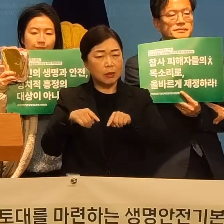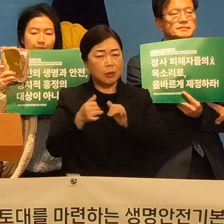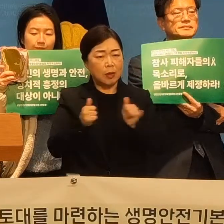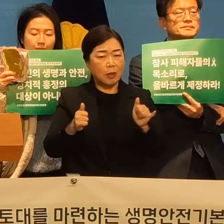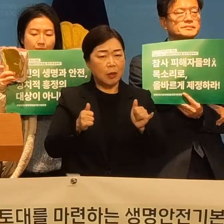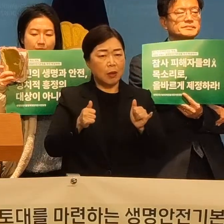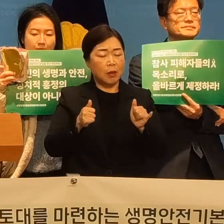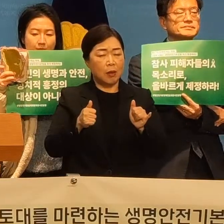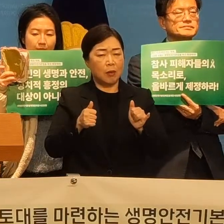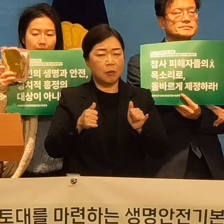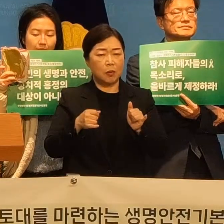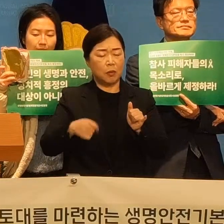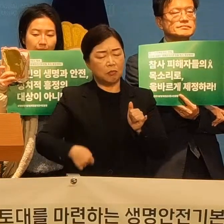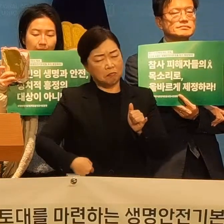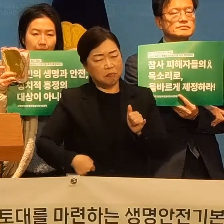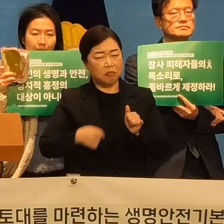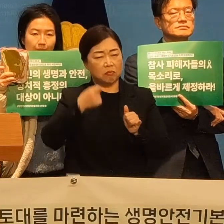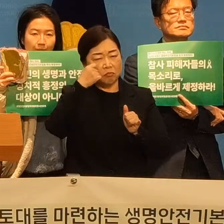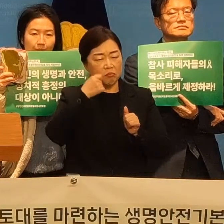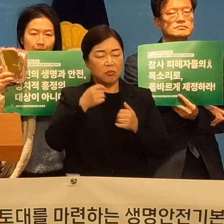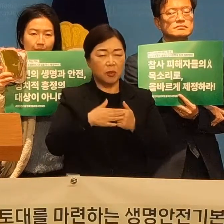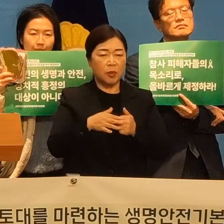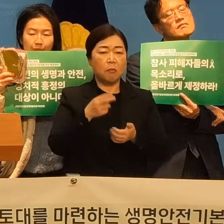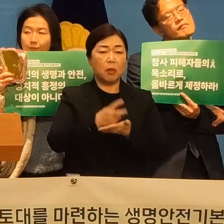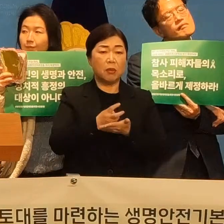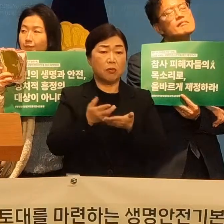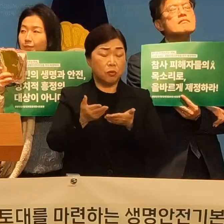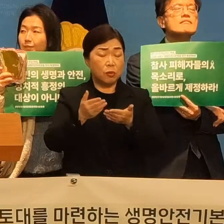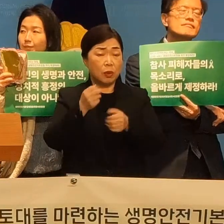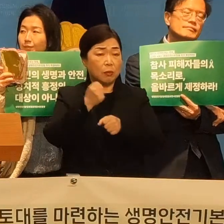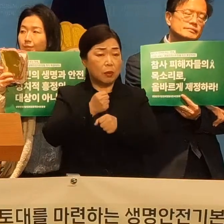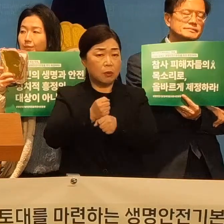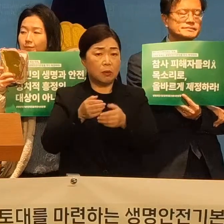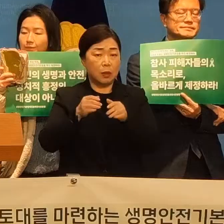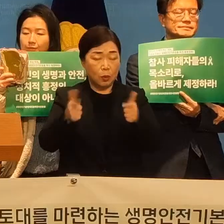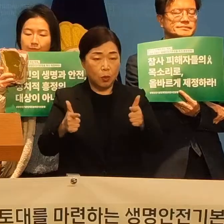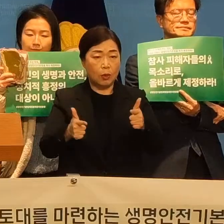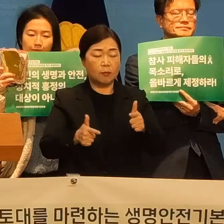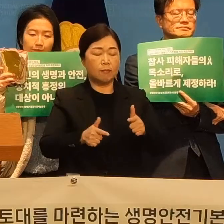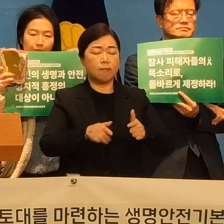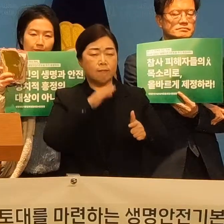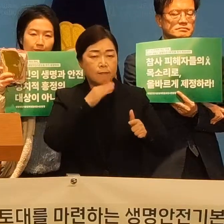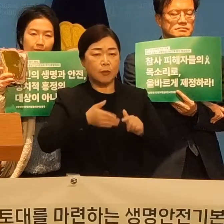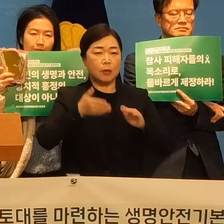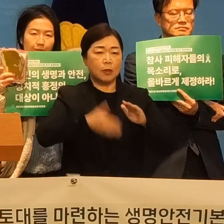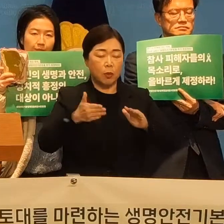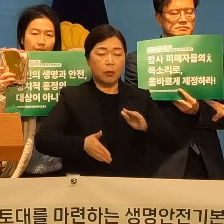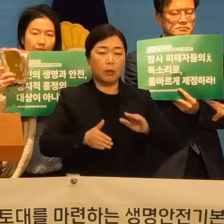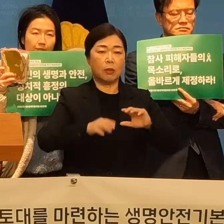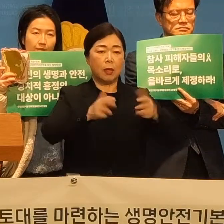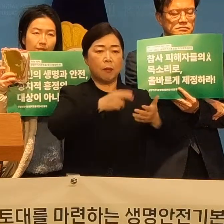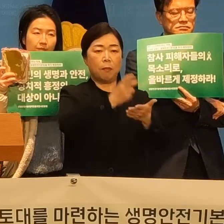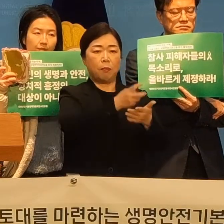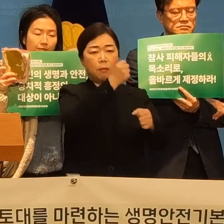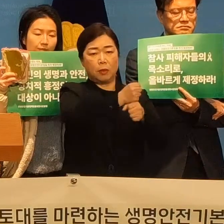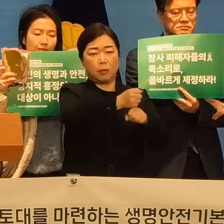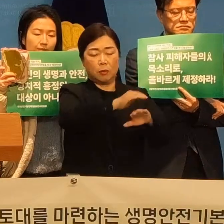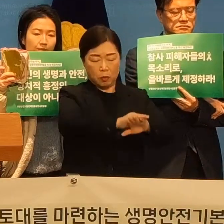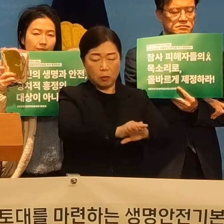저는 이루어지지 않는다고 생각합니다. 법으로 강제되어야 한다고 생각합니다. 최근에 우리는